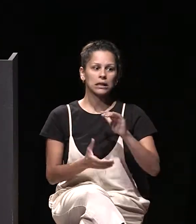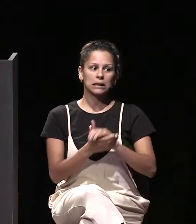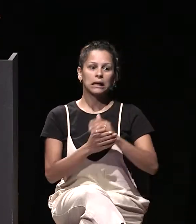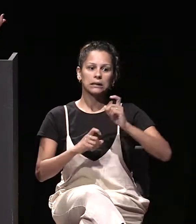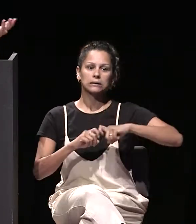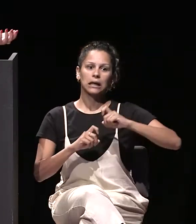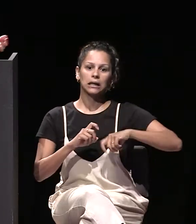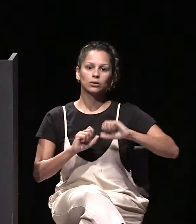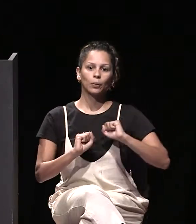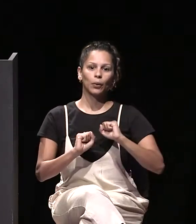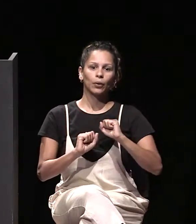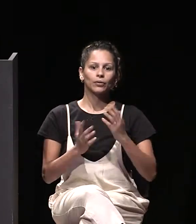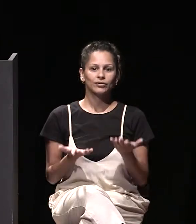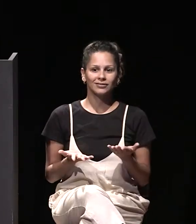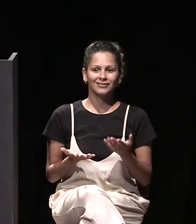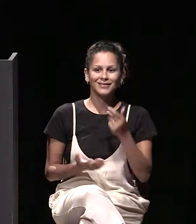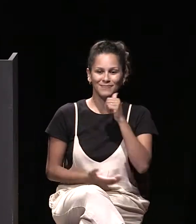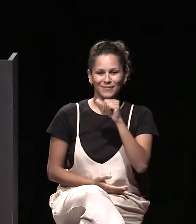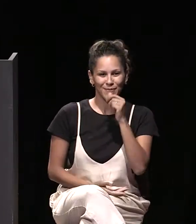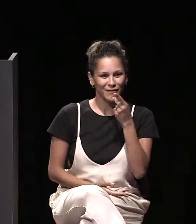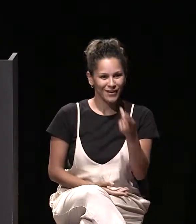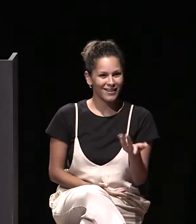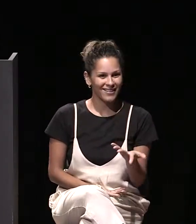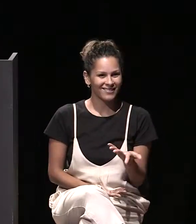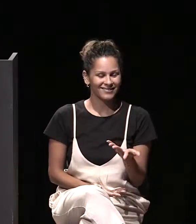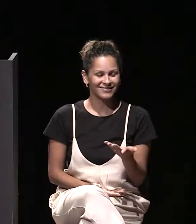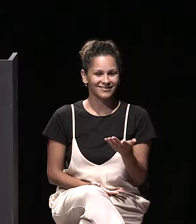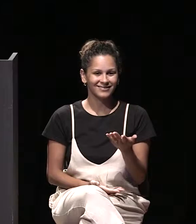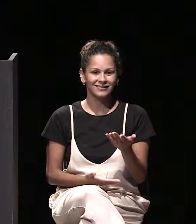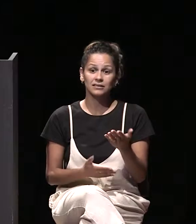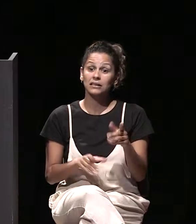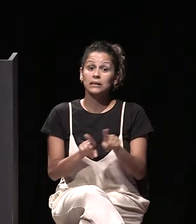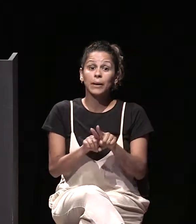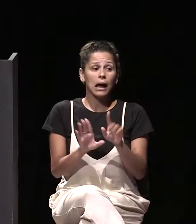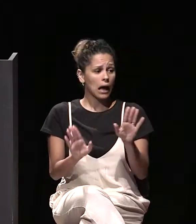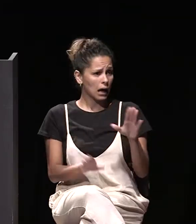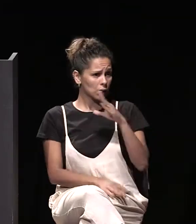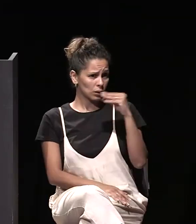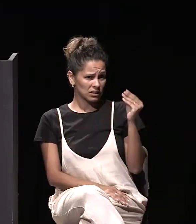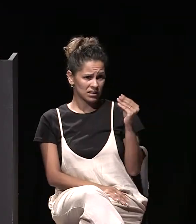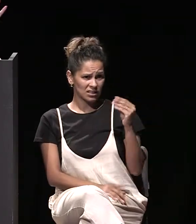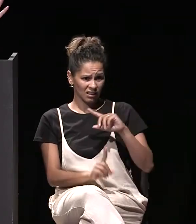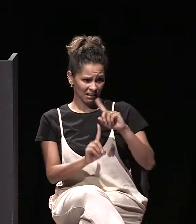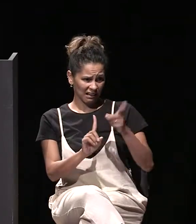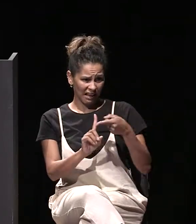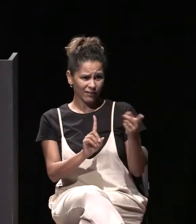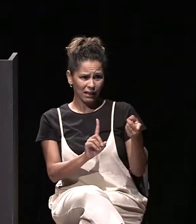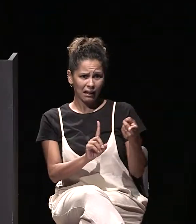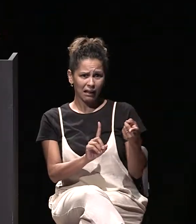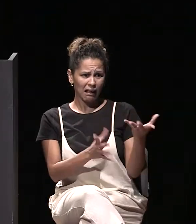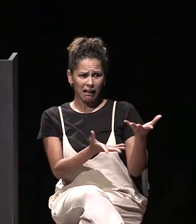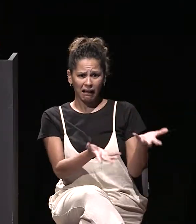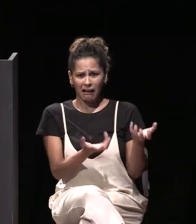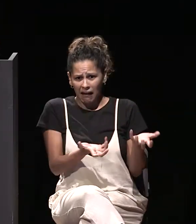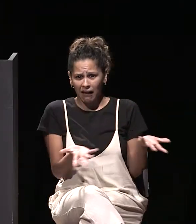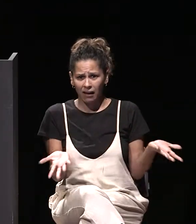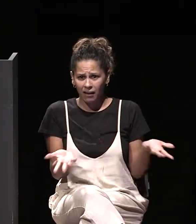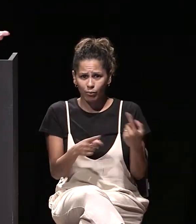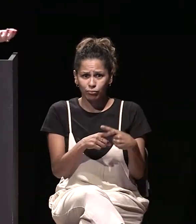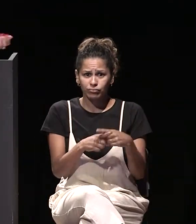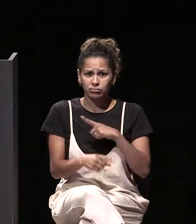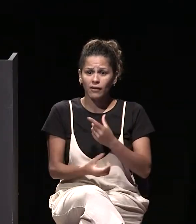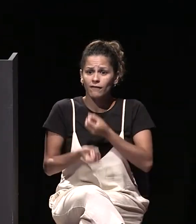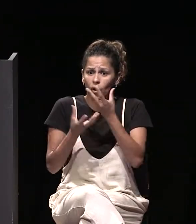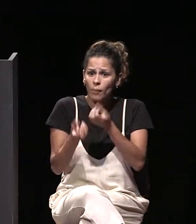mães. Ou engravidou, como disse por muitos profissionais de saúde, engravidou porque queria, porque informação tem aí, eles não têm internet,